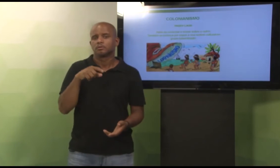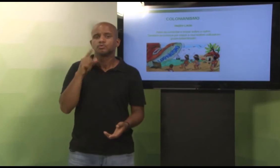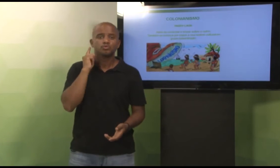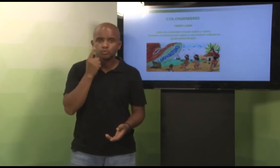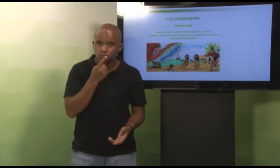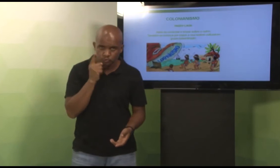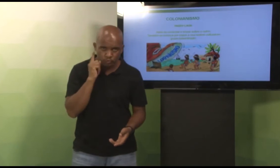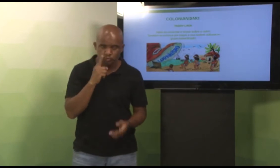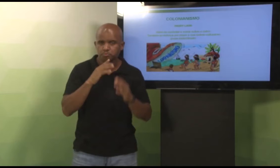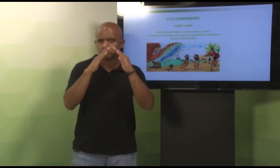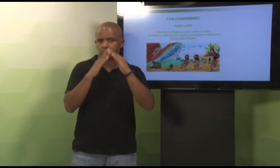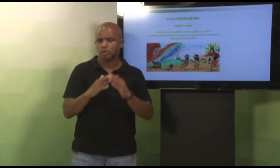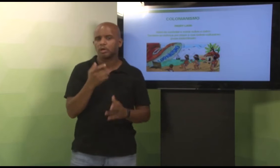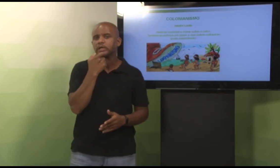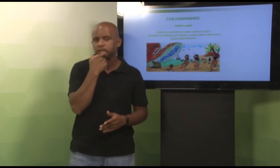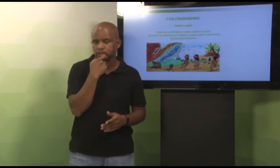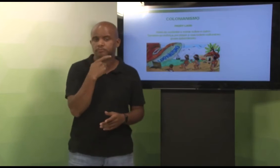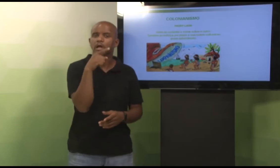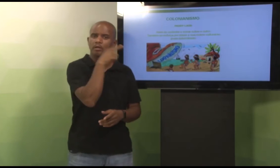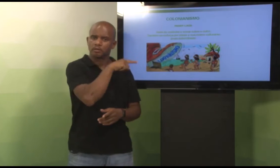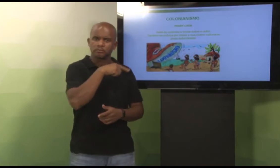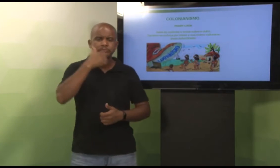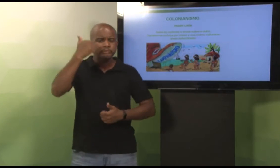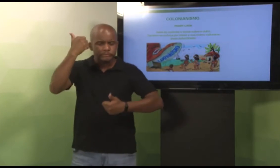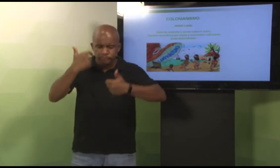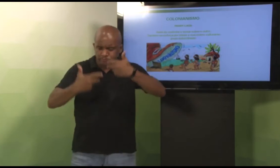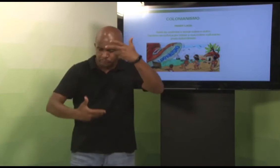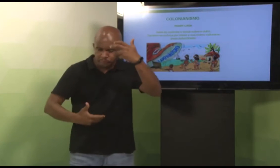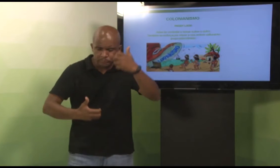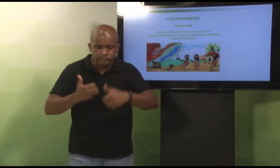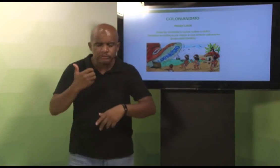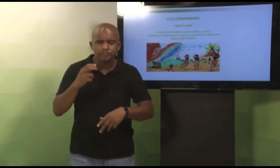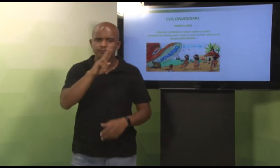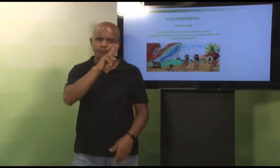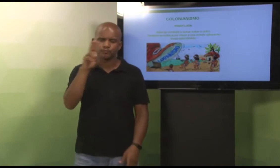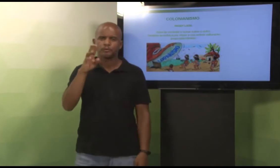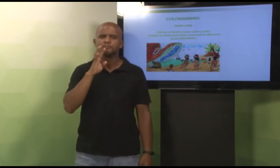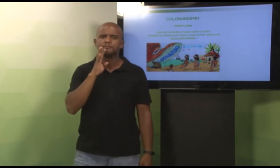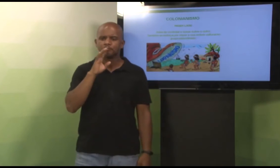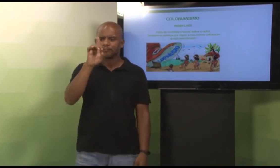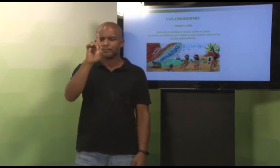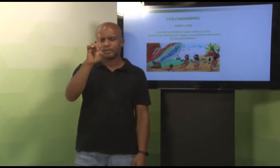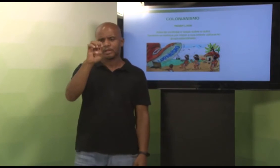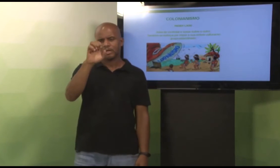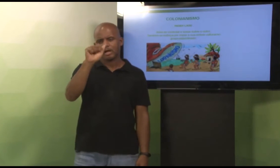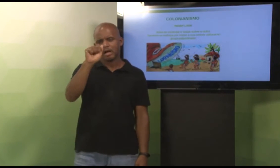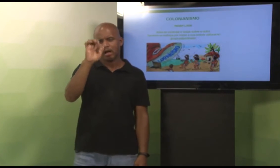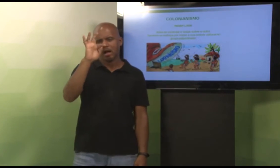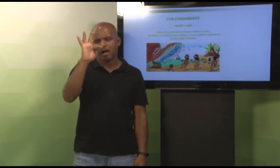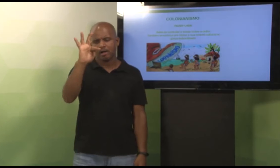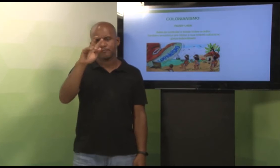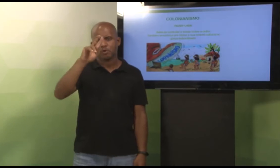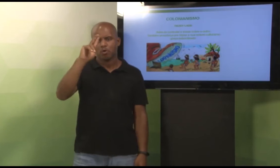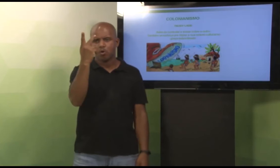Ele é surdo, mora na Inglaterra e ele traz muitas explicações acerca do